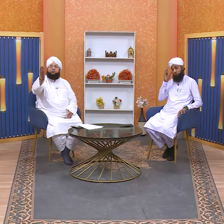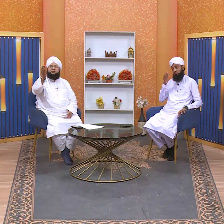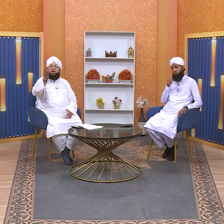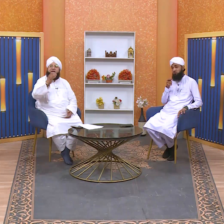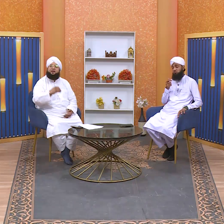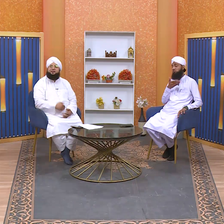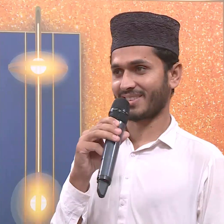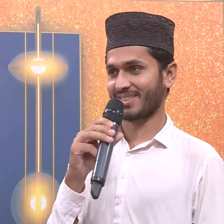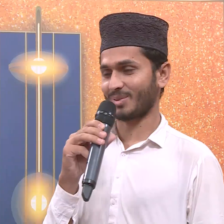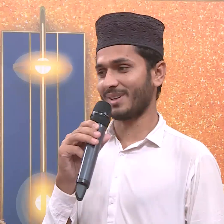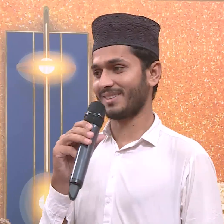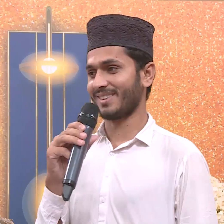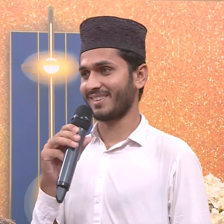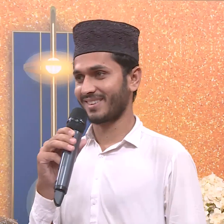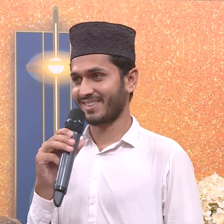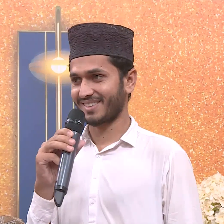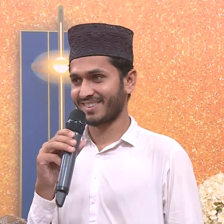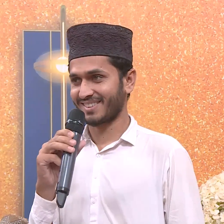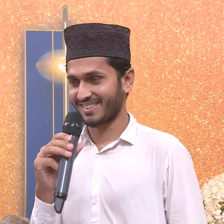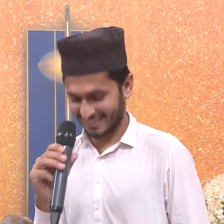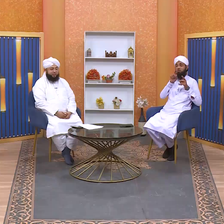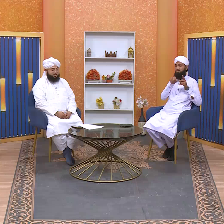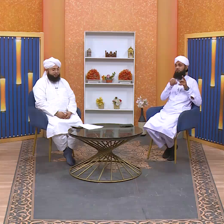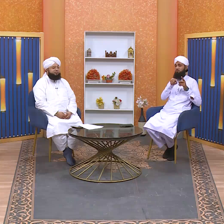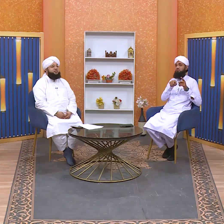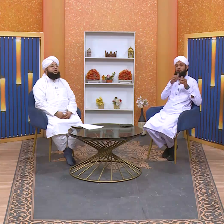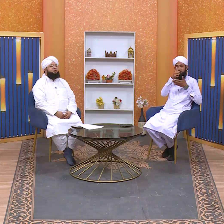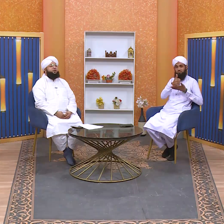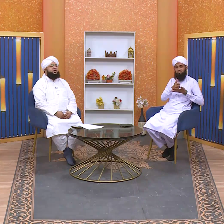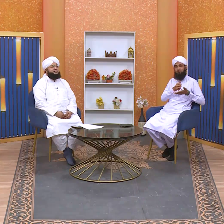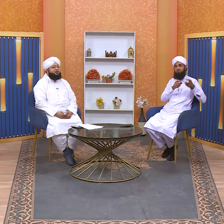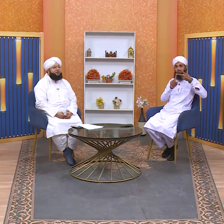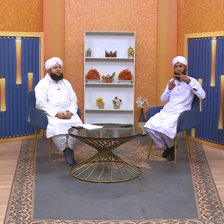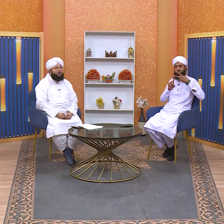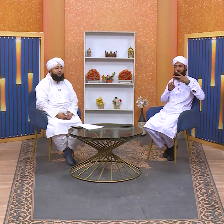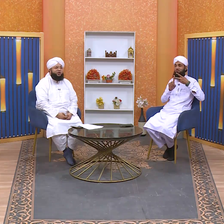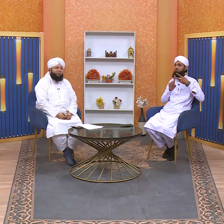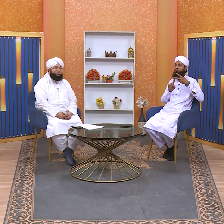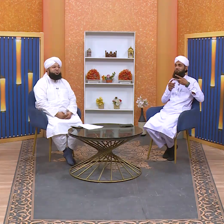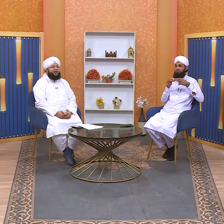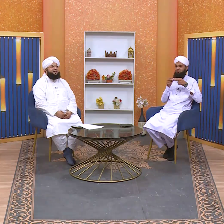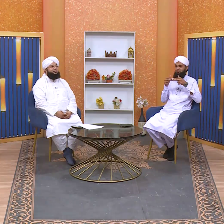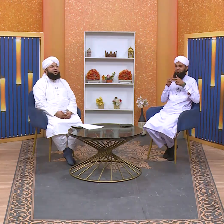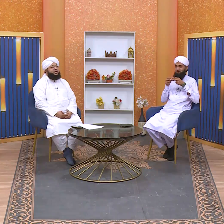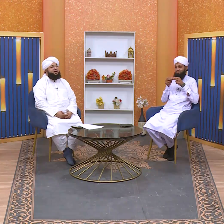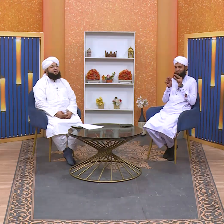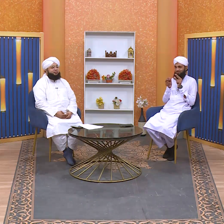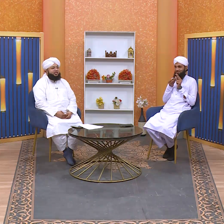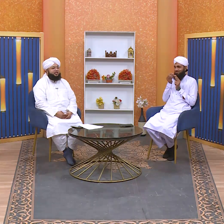درست ہے، سبحان اللہ۔ آپ تشریف رکھیے۔ جی اب ہم بڑھتے ہیں اپنے اگلے سیگمنٹ کی طرف۔ بہت ہی پیارا سیگمنٹ ہے، ہمارے سیگمنٹ